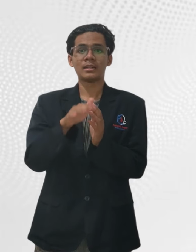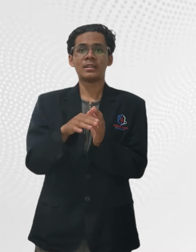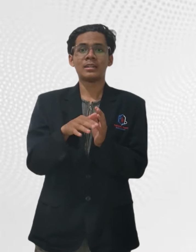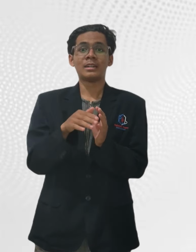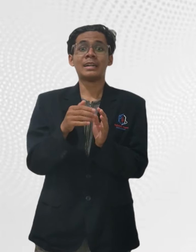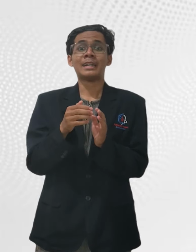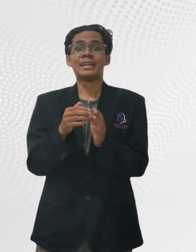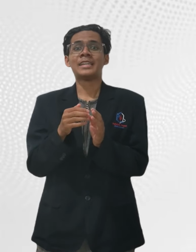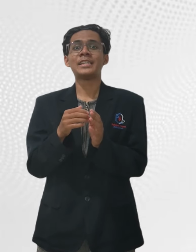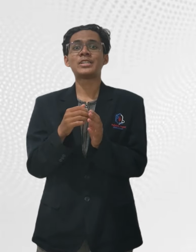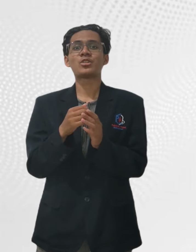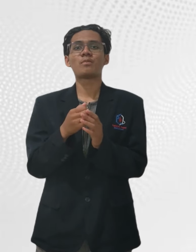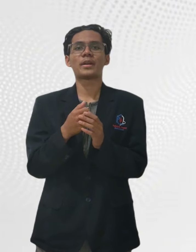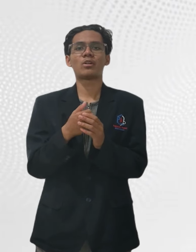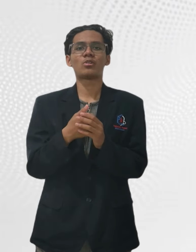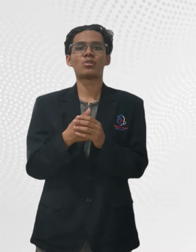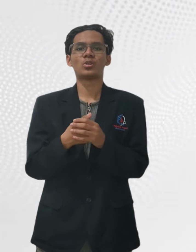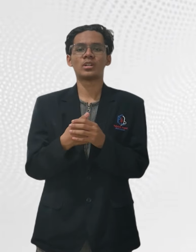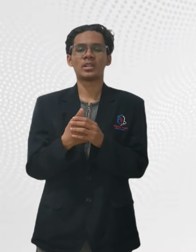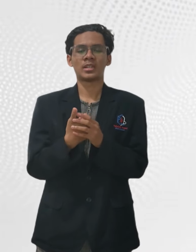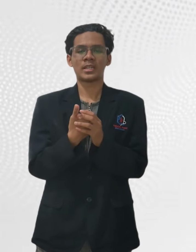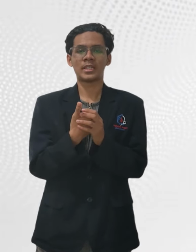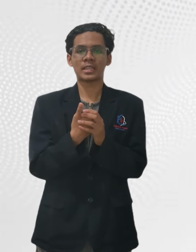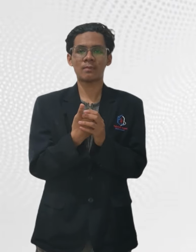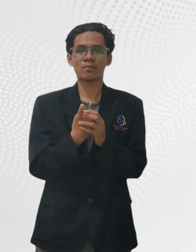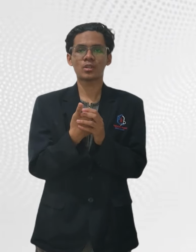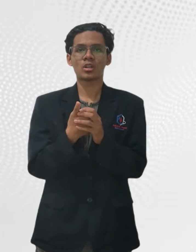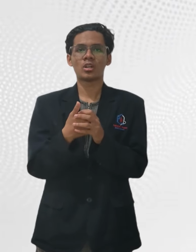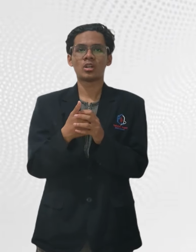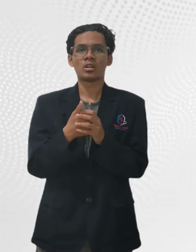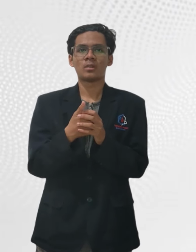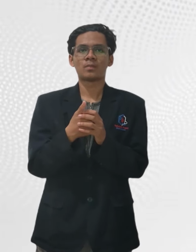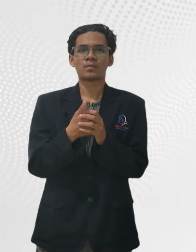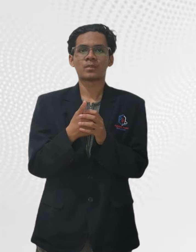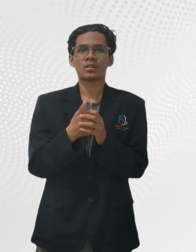menghafalnya, hijau meoku, hitam,